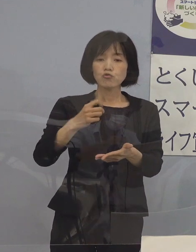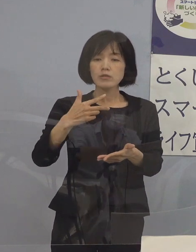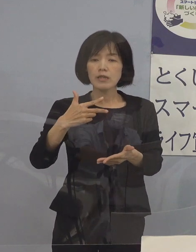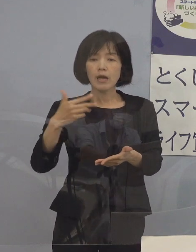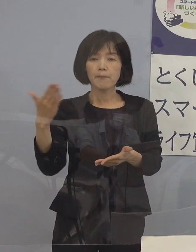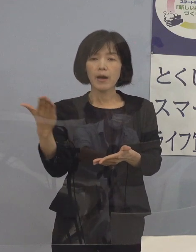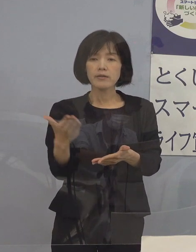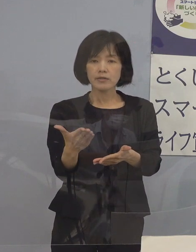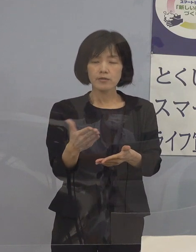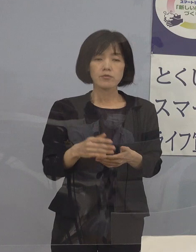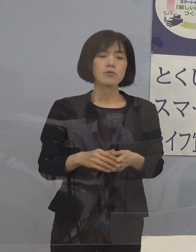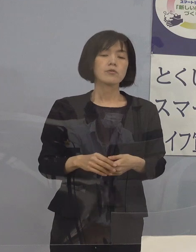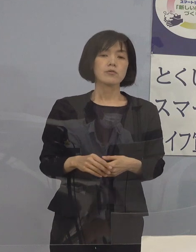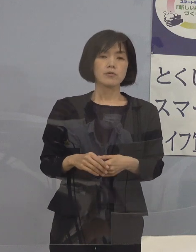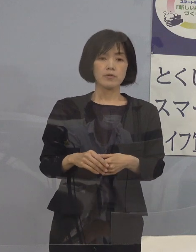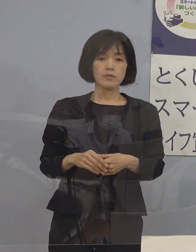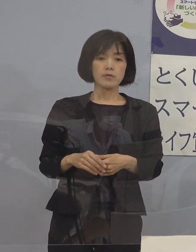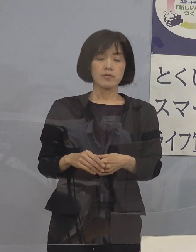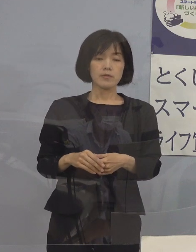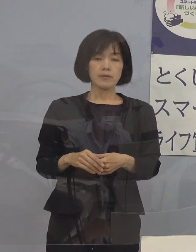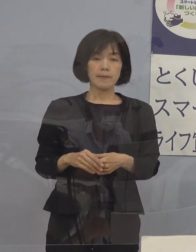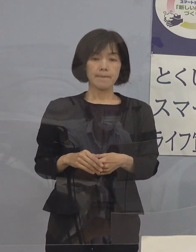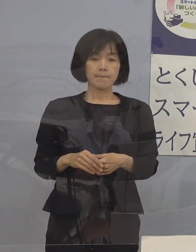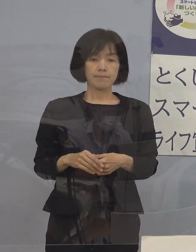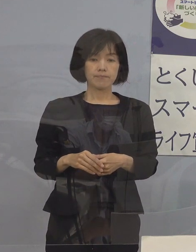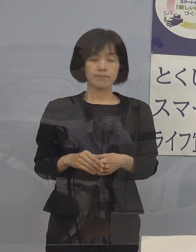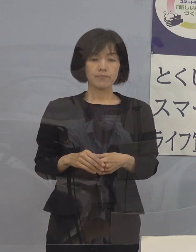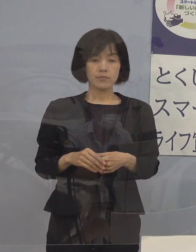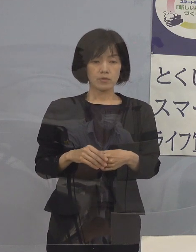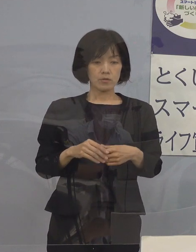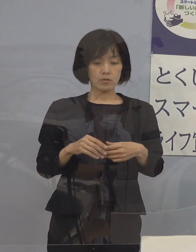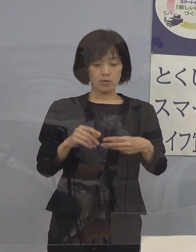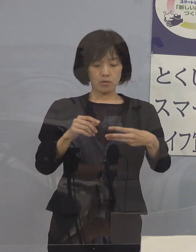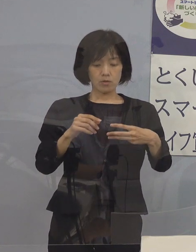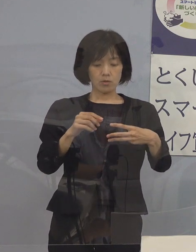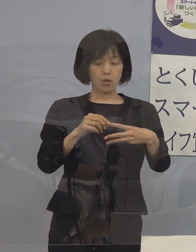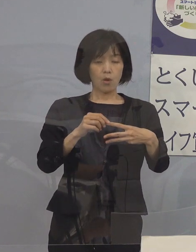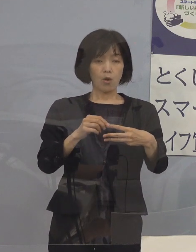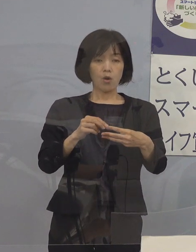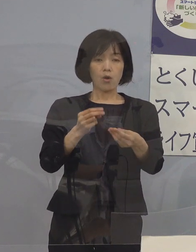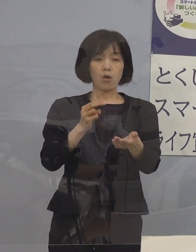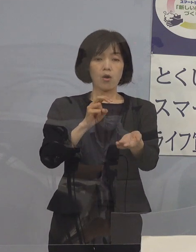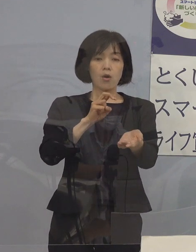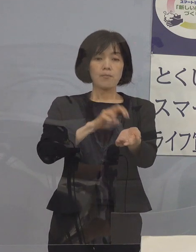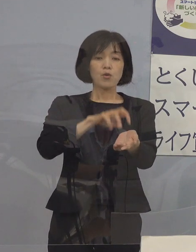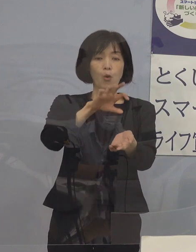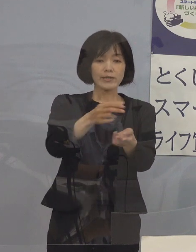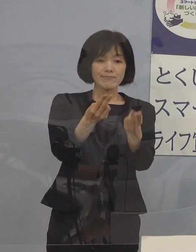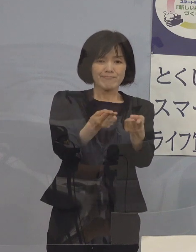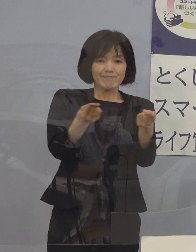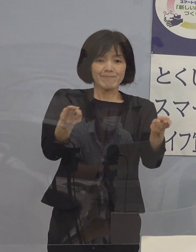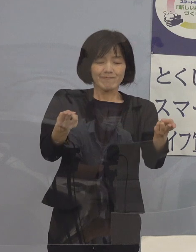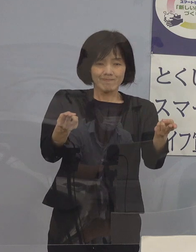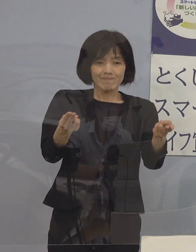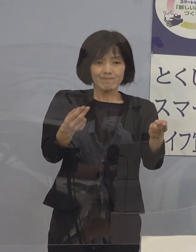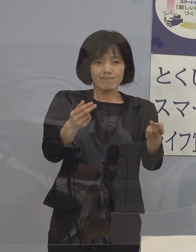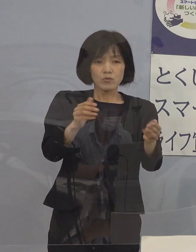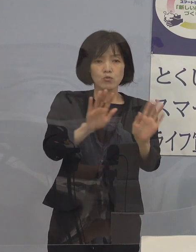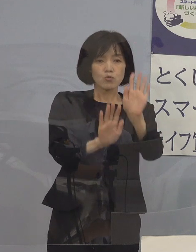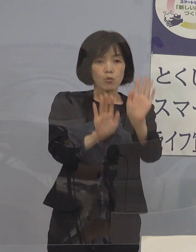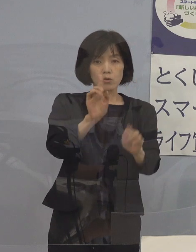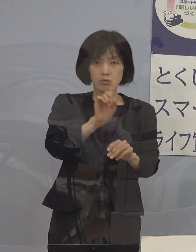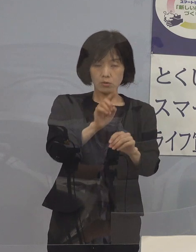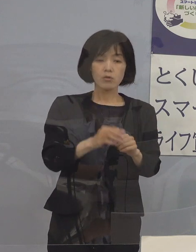次に大都市部を中心とする以下3つの指標、まずは病床の逼迫具合ということ